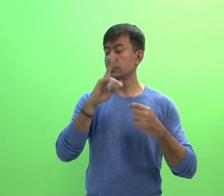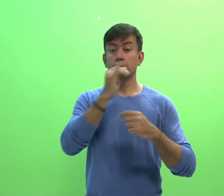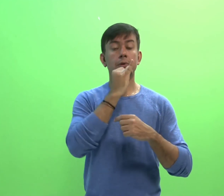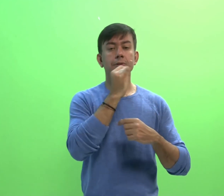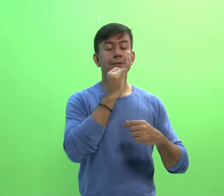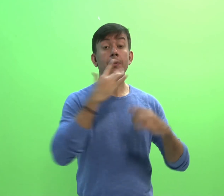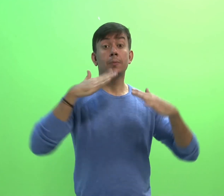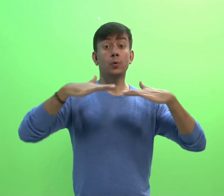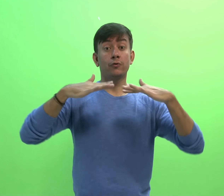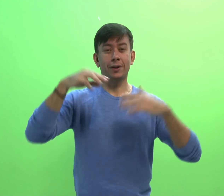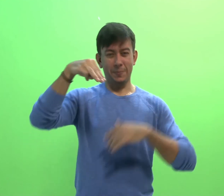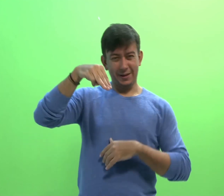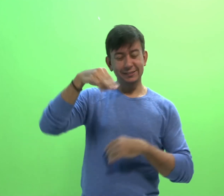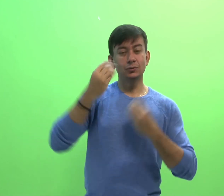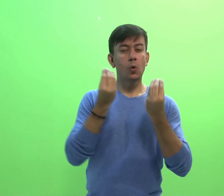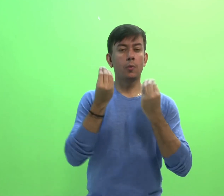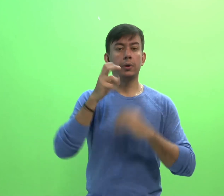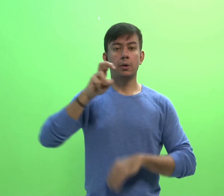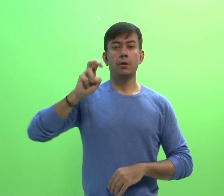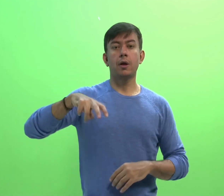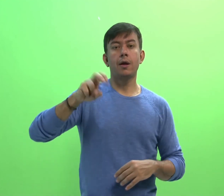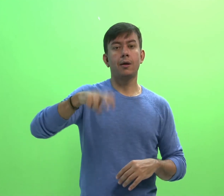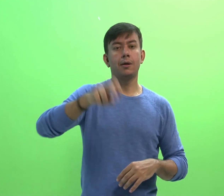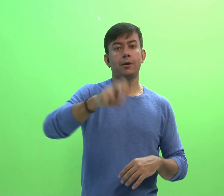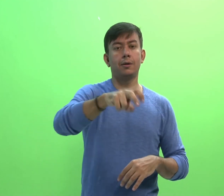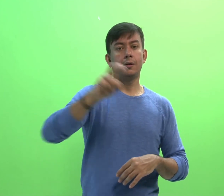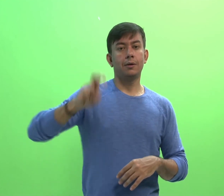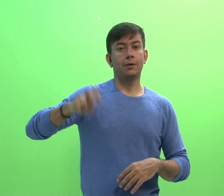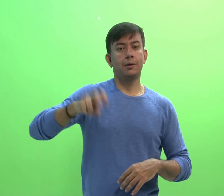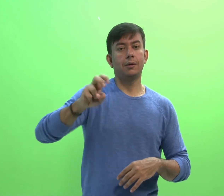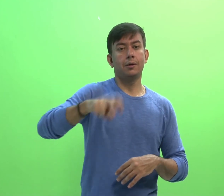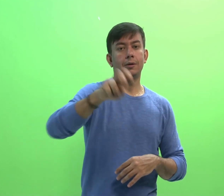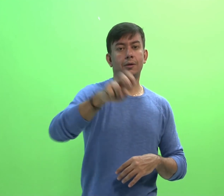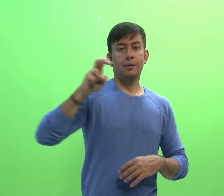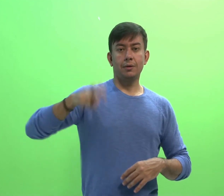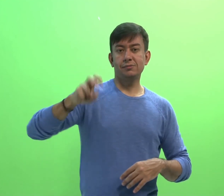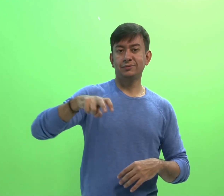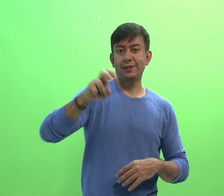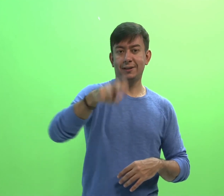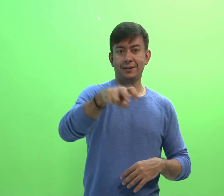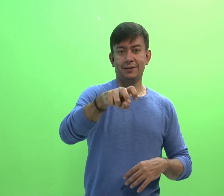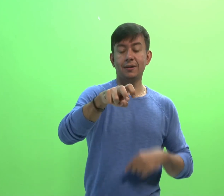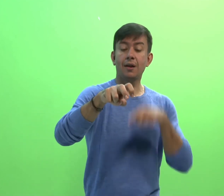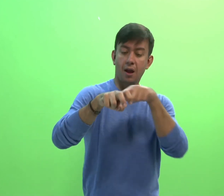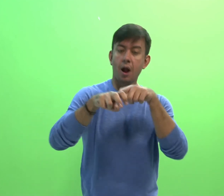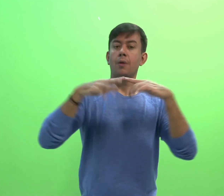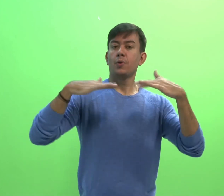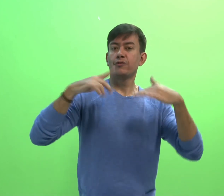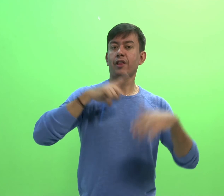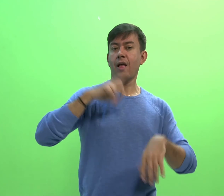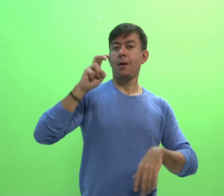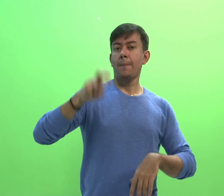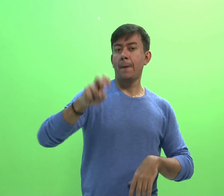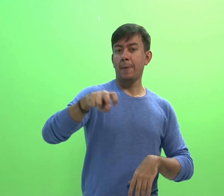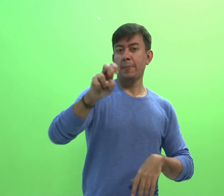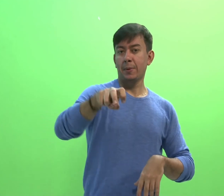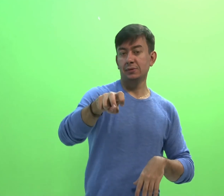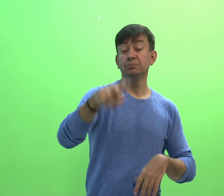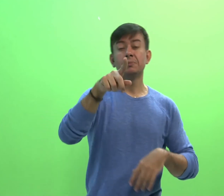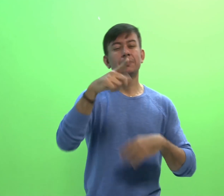Um outro exemplo, por exemplo, com movimento. Estou andando. Então já tem um movimento. Um outro